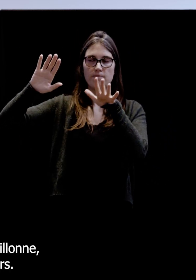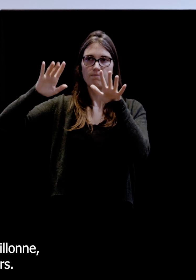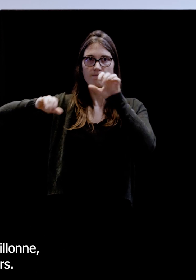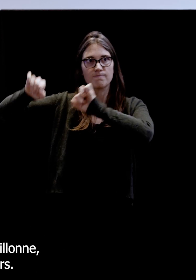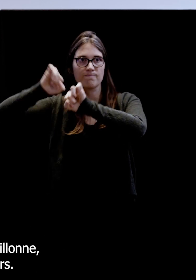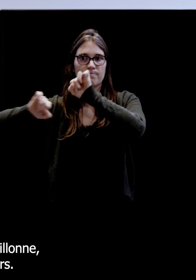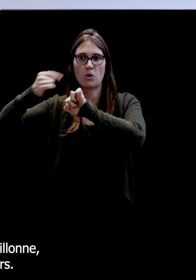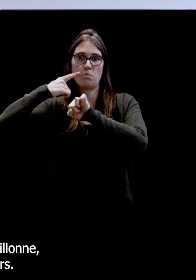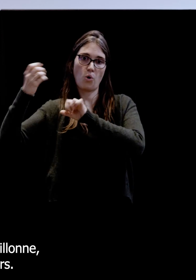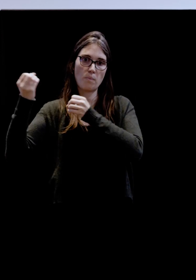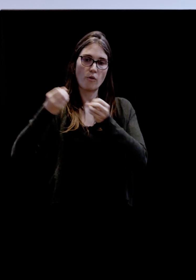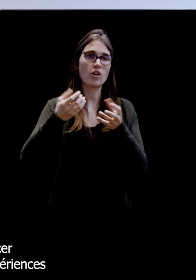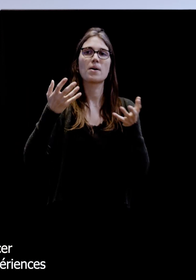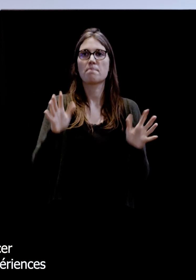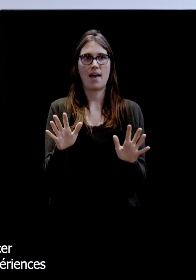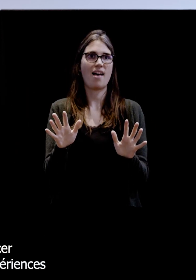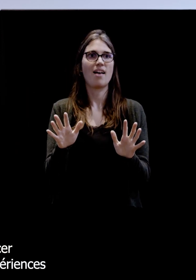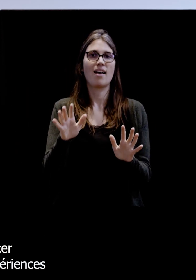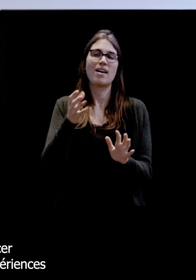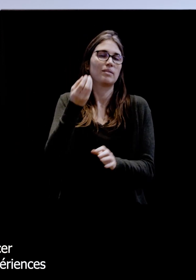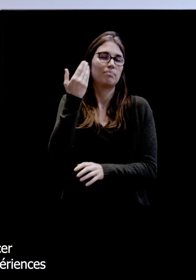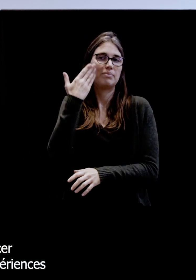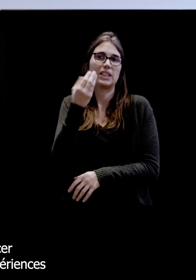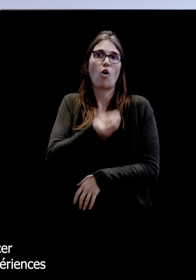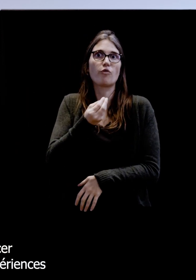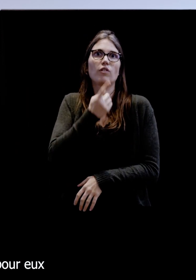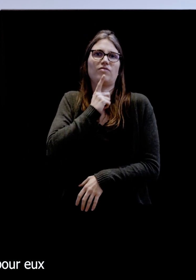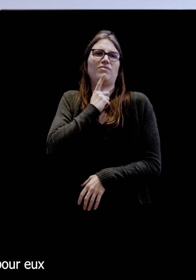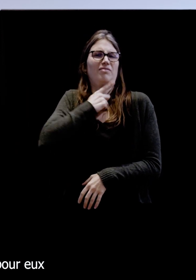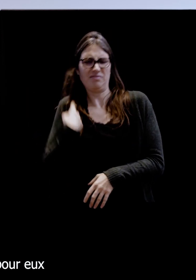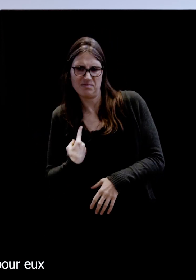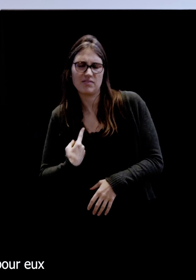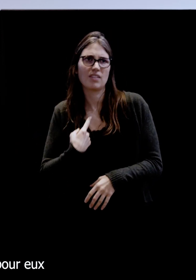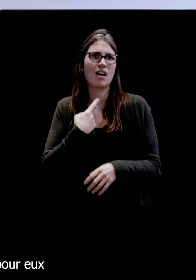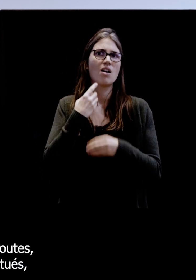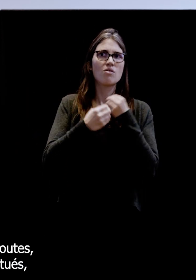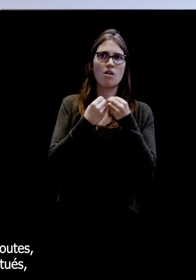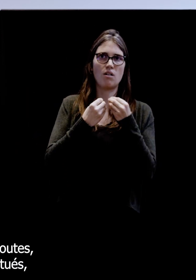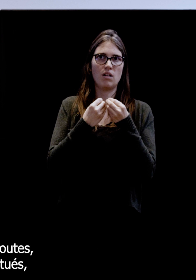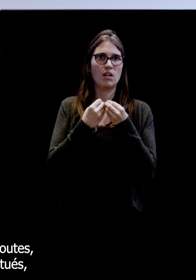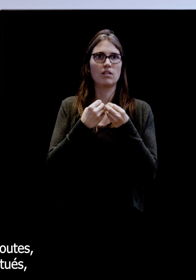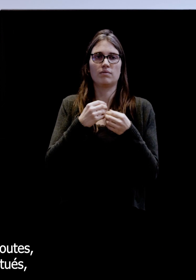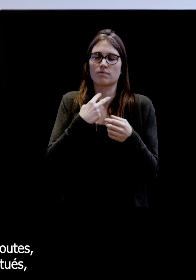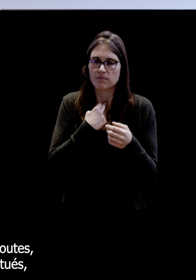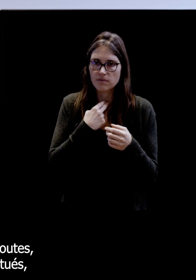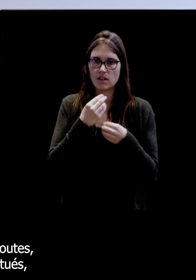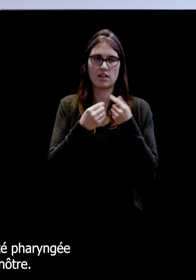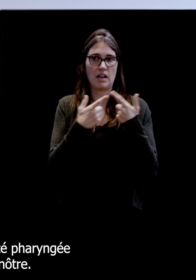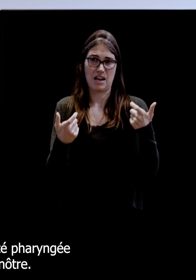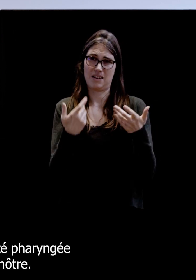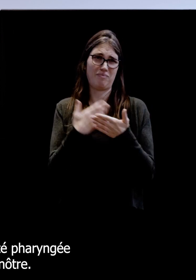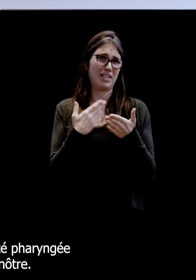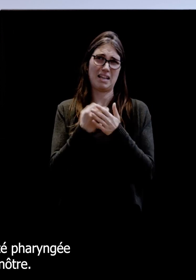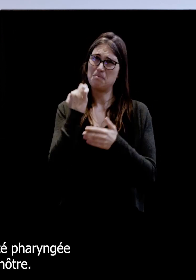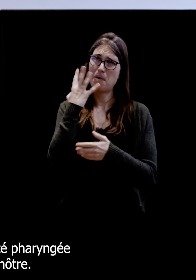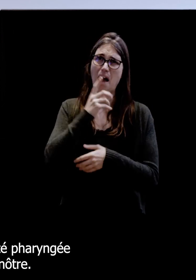qui graillonne, qui avale de travers, il ne faut pas forcer parce que c'est des expériences pas agréables du tout pour eux de faire des fausses routes, même s'ils sont habitués, même